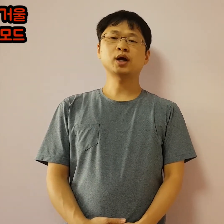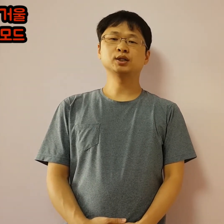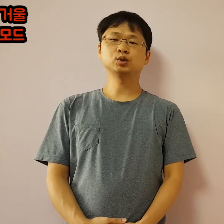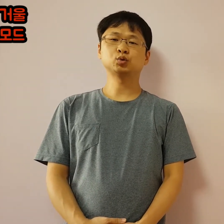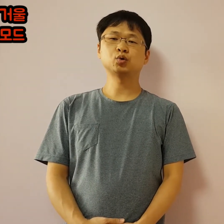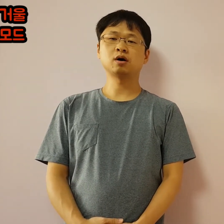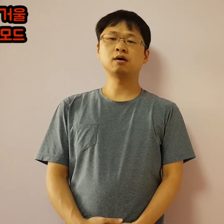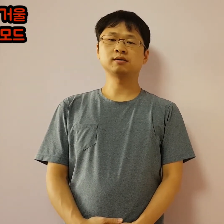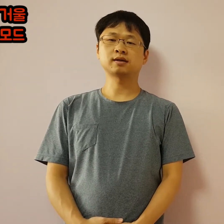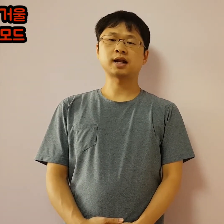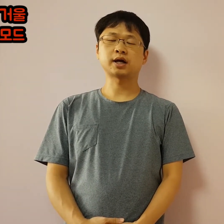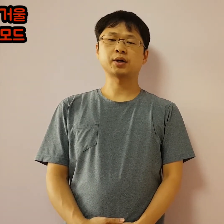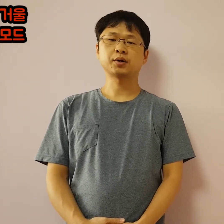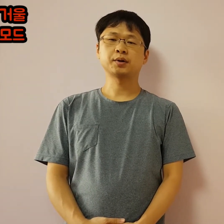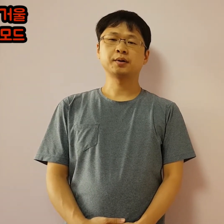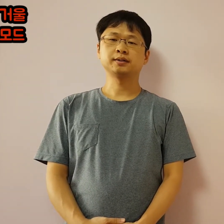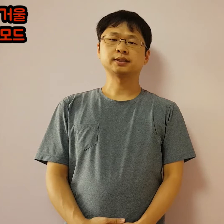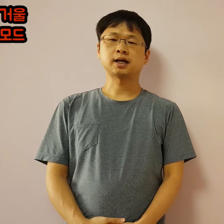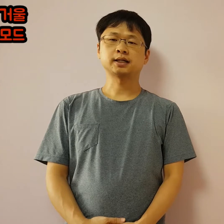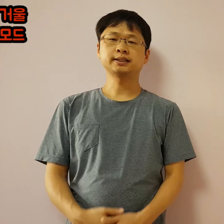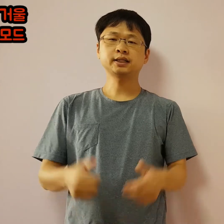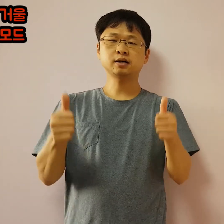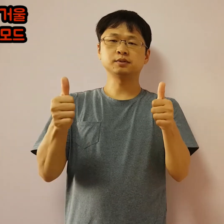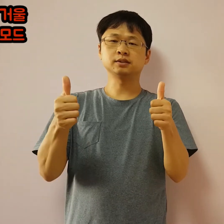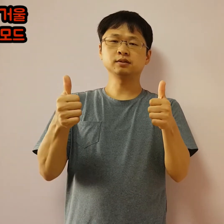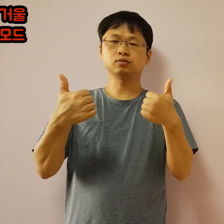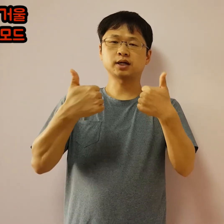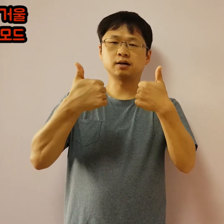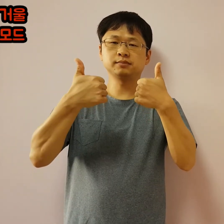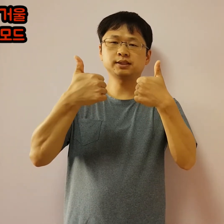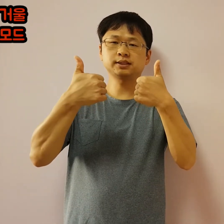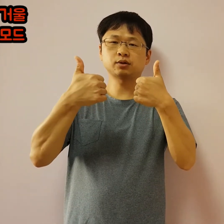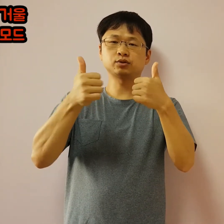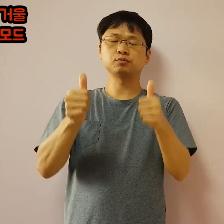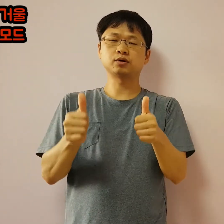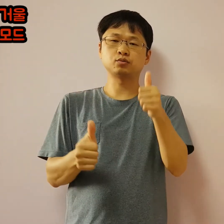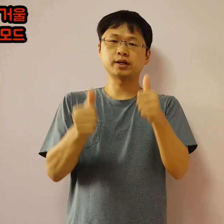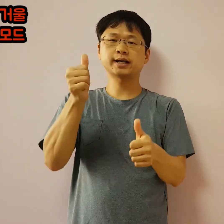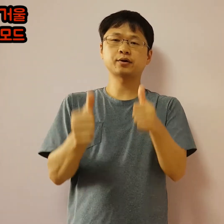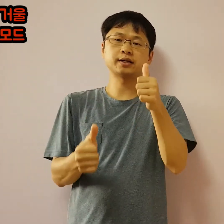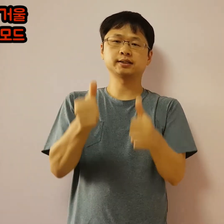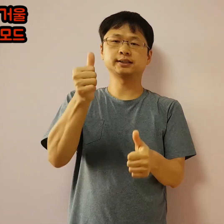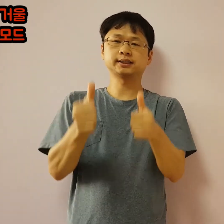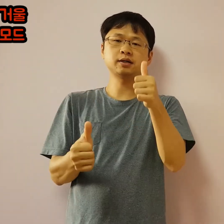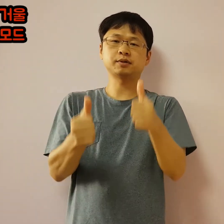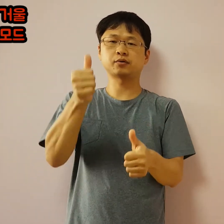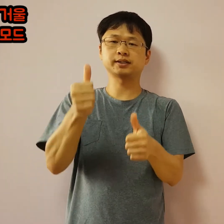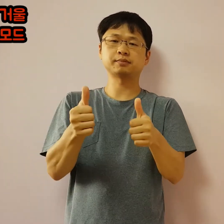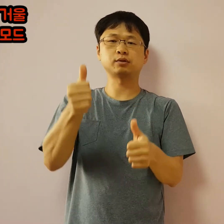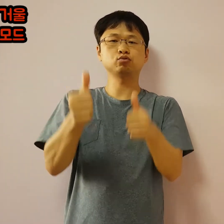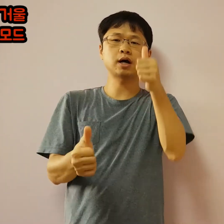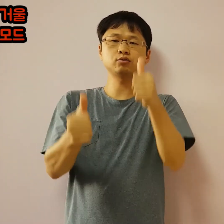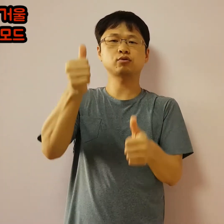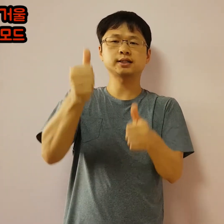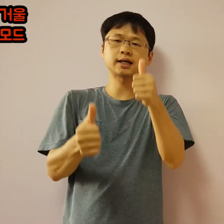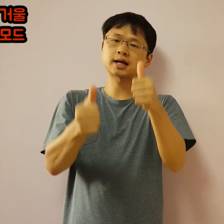비교라는 수어 어떻게 할까요? 자, 시험은 우리가 엄지를 세운 주먹을 위아래로 하는 것이 시험이라고 했습니다. 누가